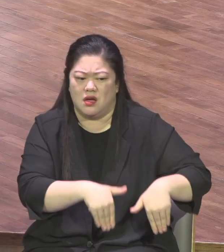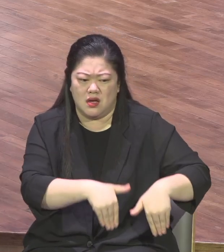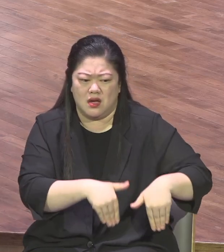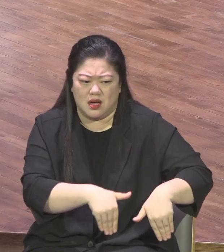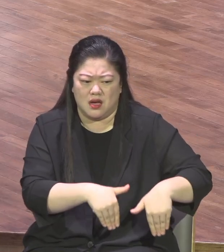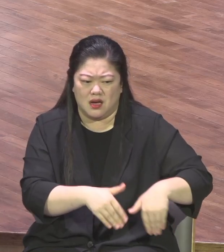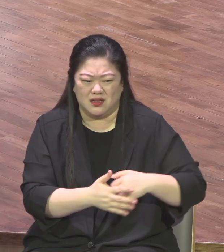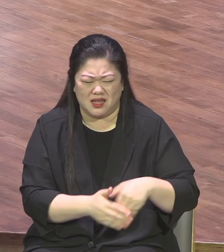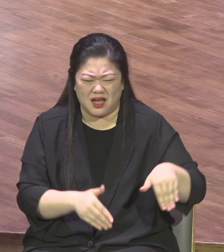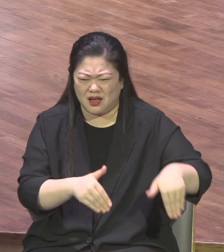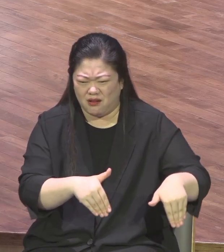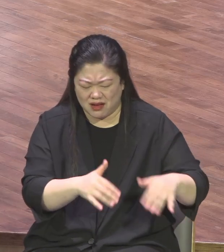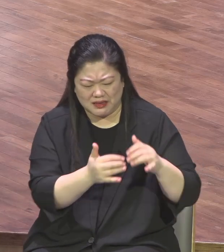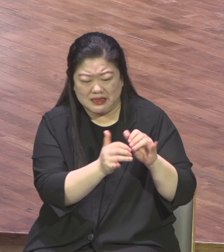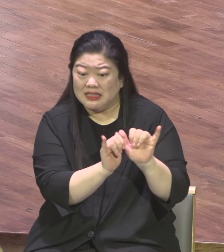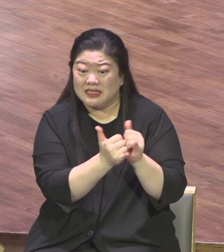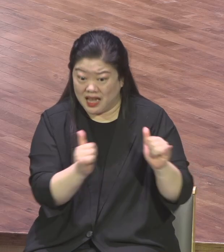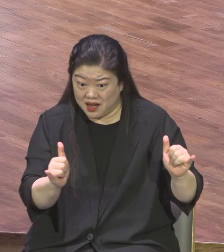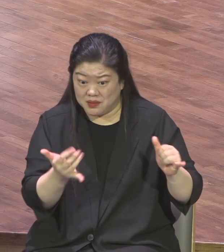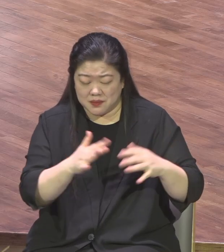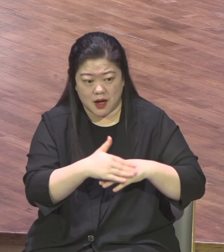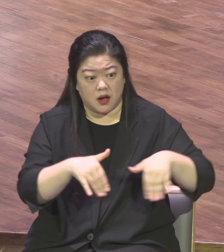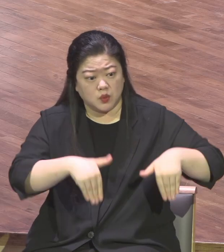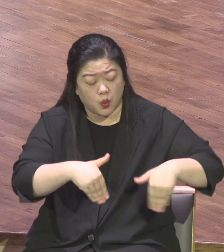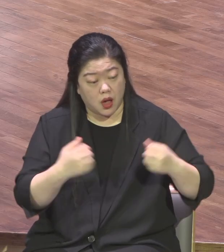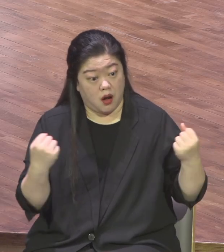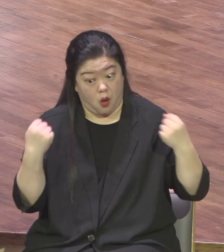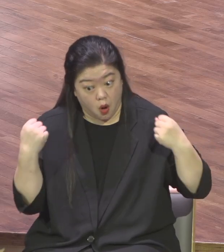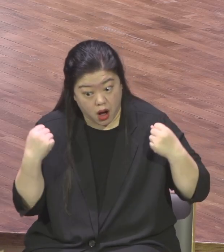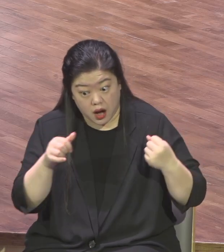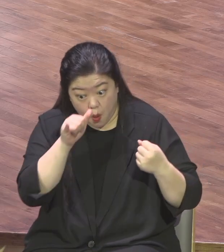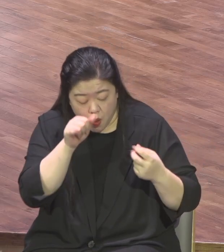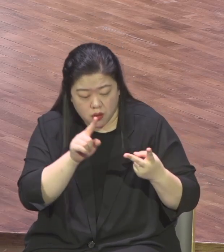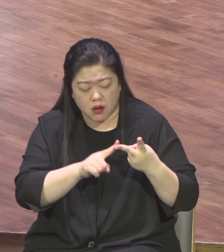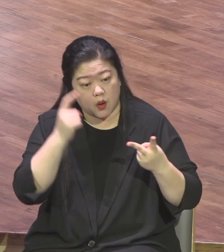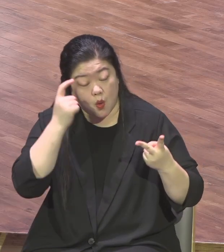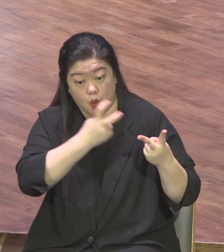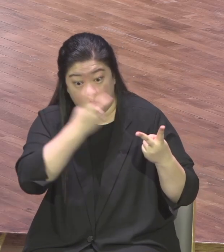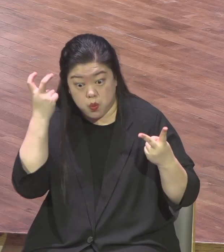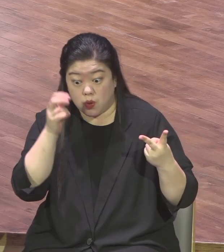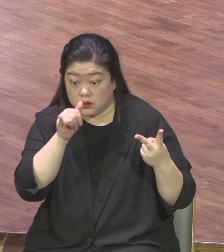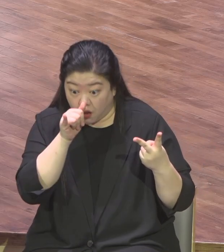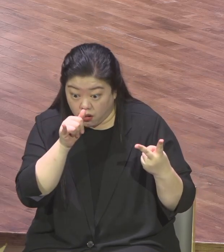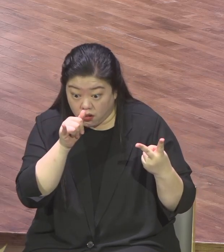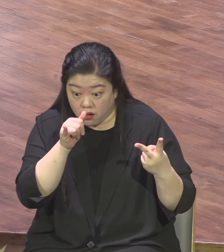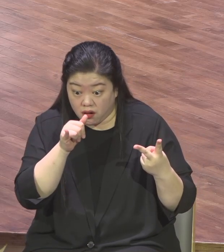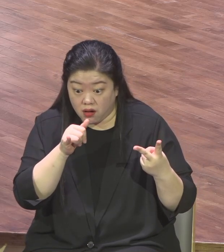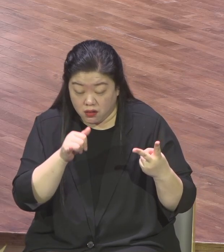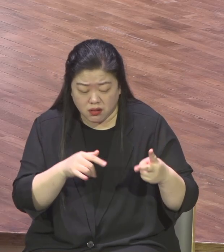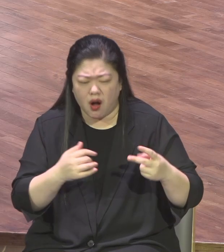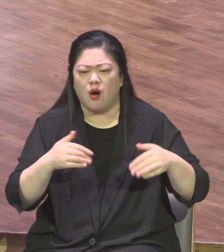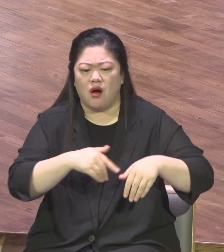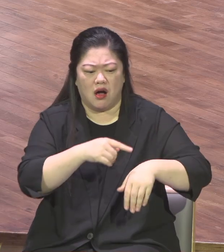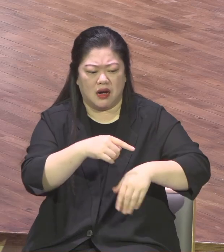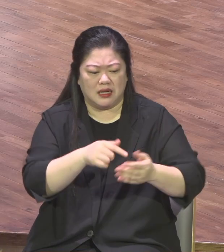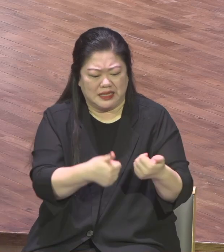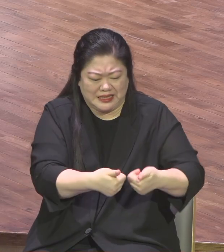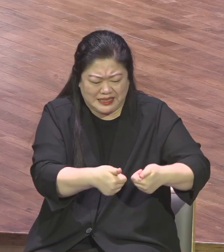노예로 데려와서 보면 건강한 사람도 있고 똑똑한 사람들이 있어요. 이런 사람은 노예로 삼았기 때문에